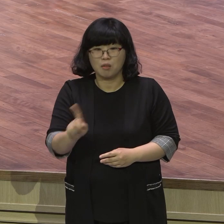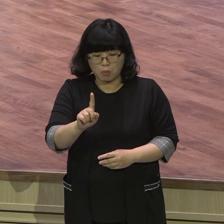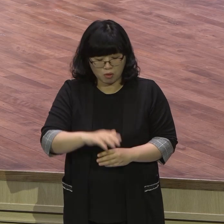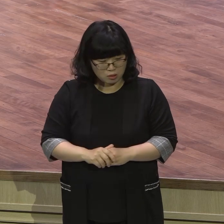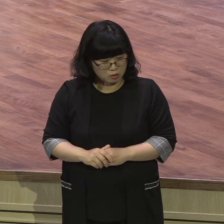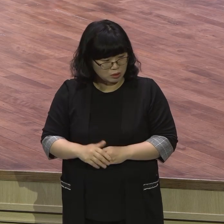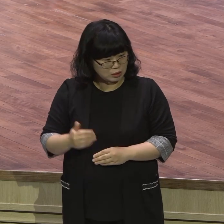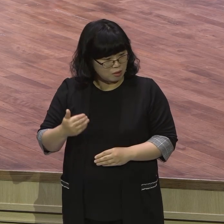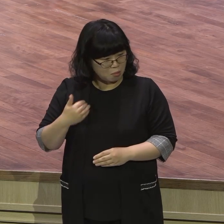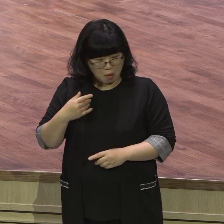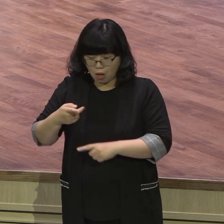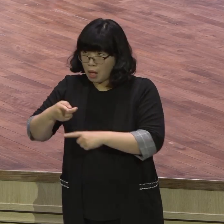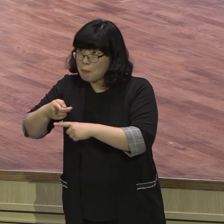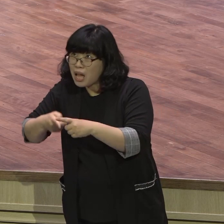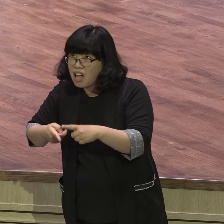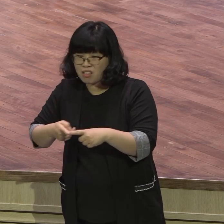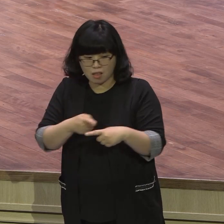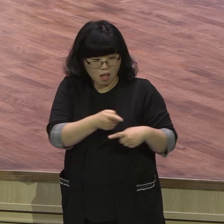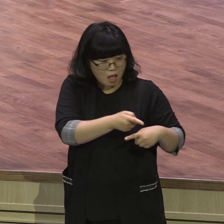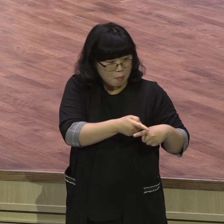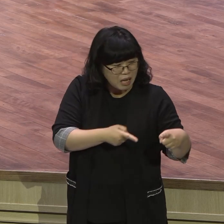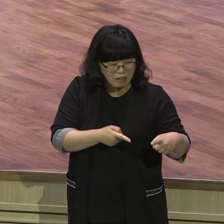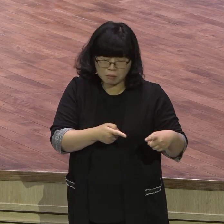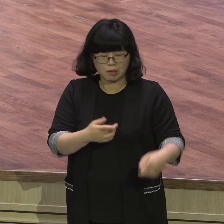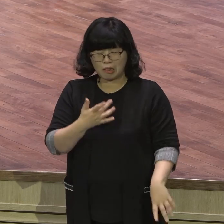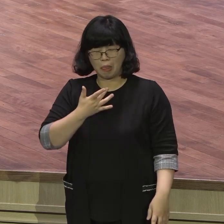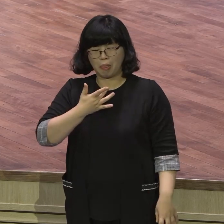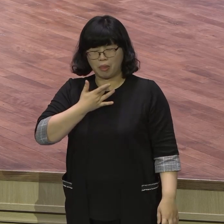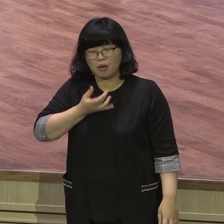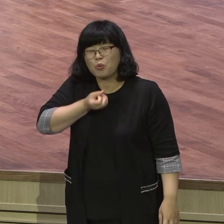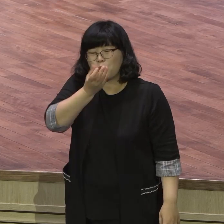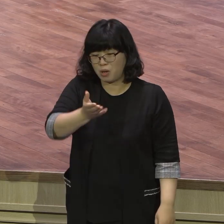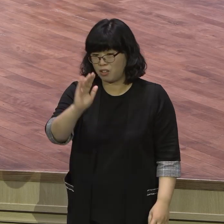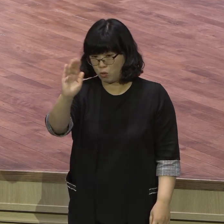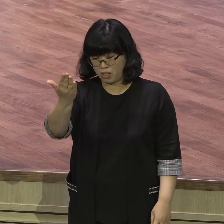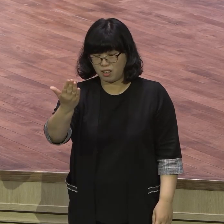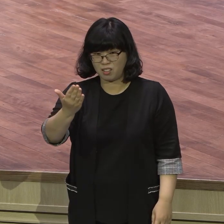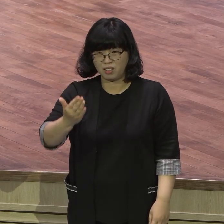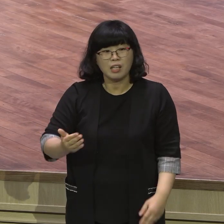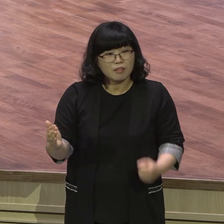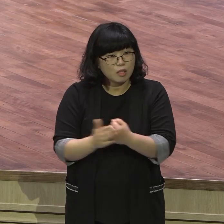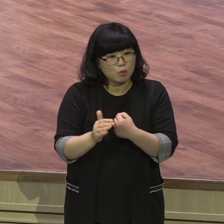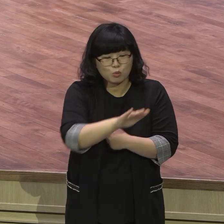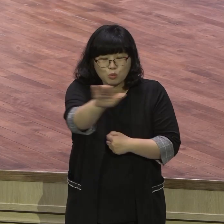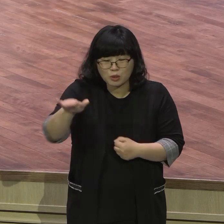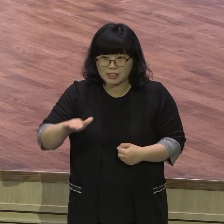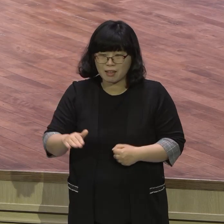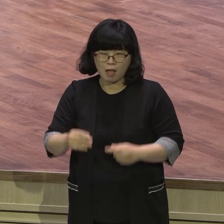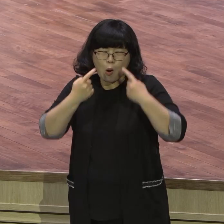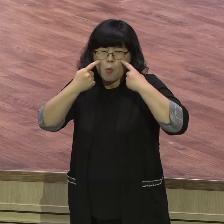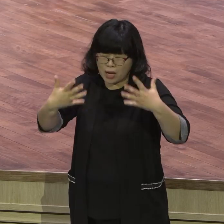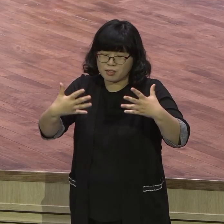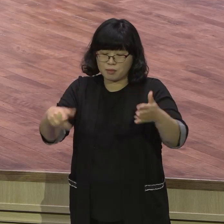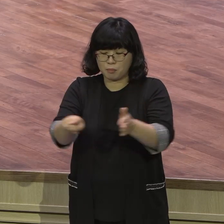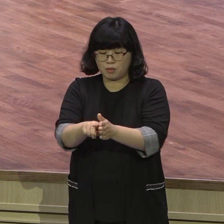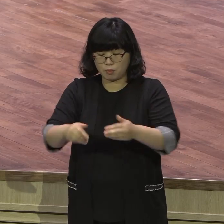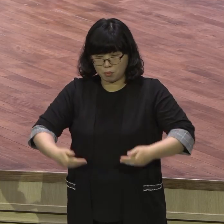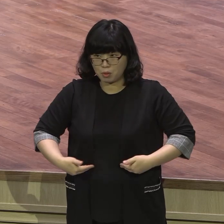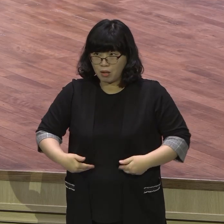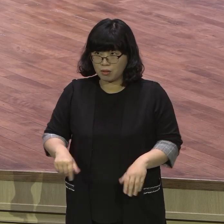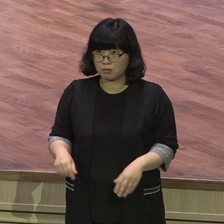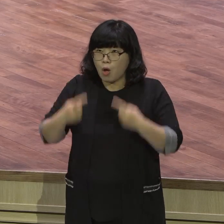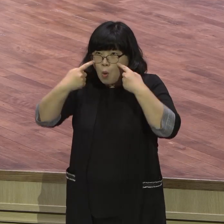신앙생활은 차든지 뜨겁든지 둘 중 하나 라는 거예요 믿든지 안 믿든지 둘